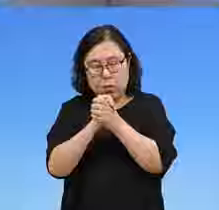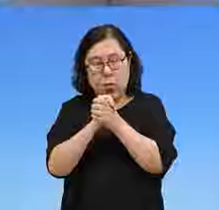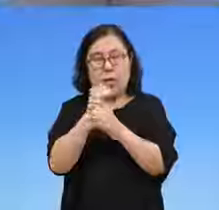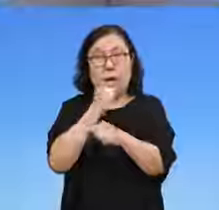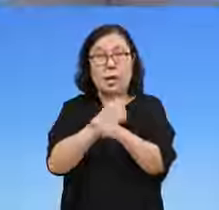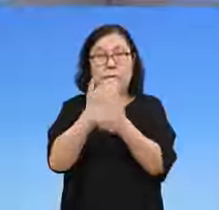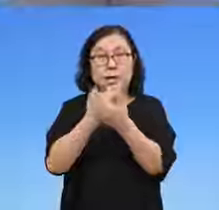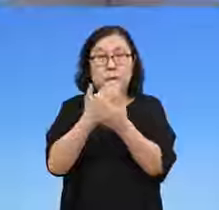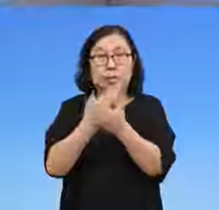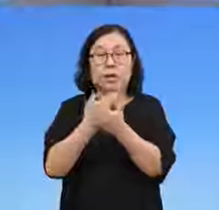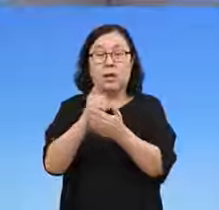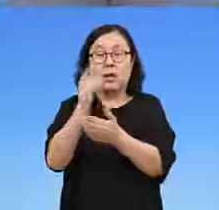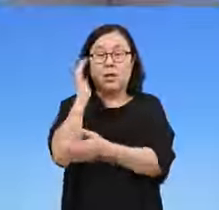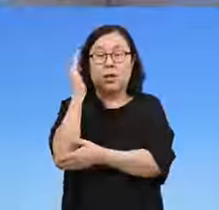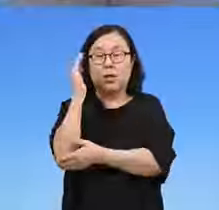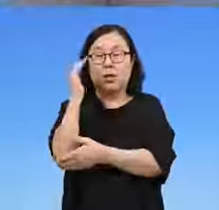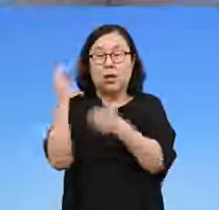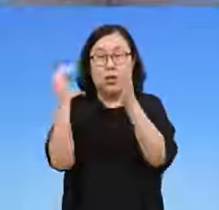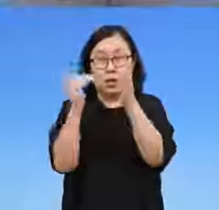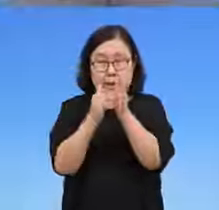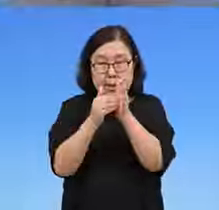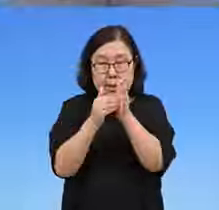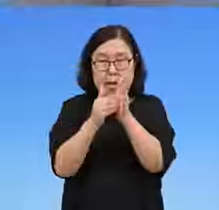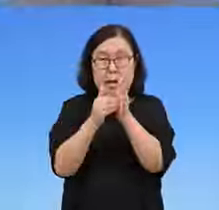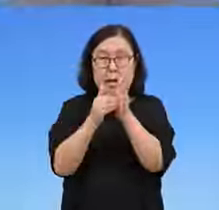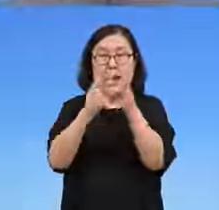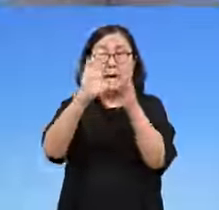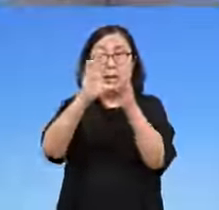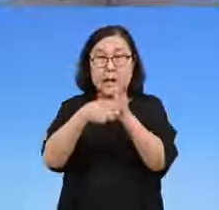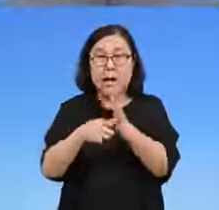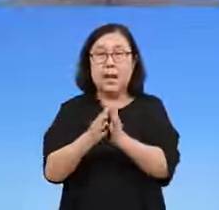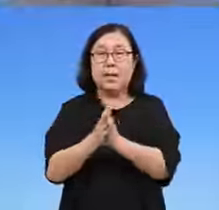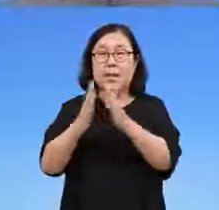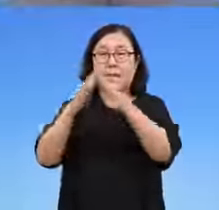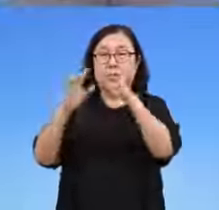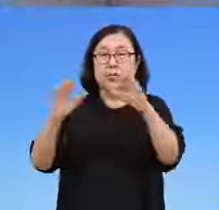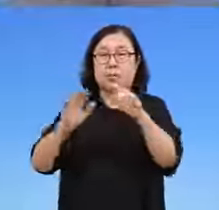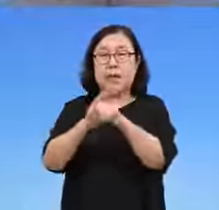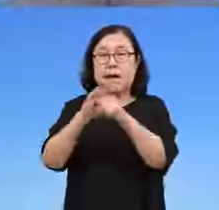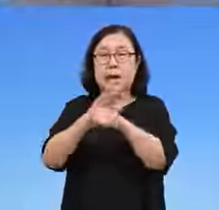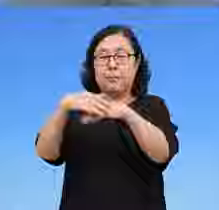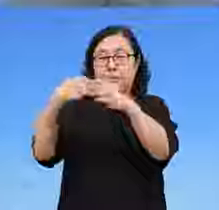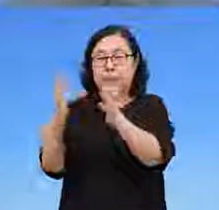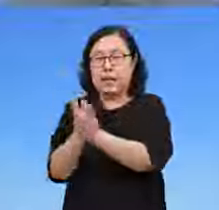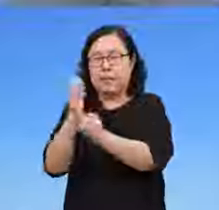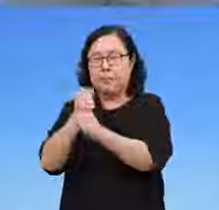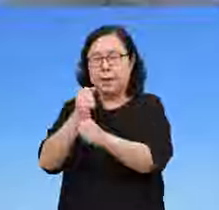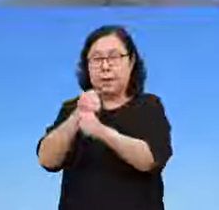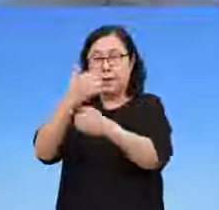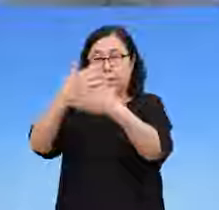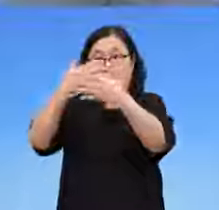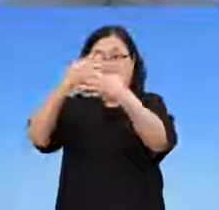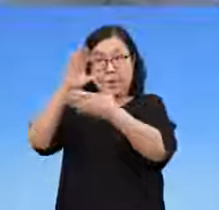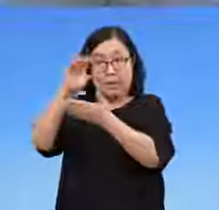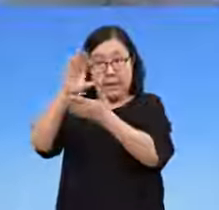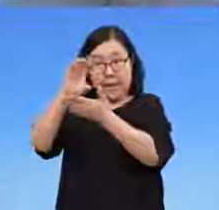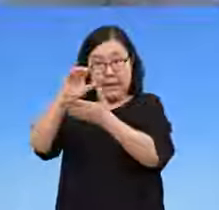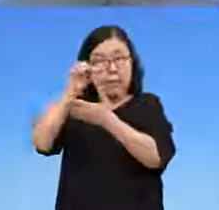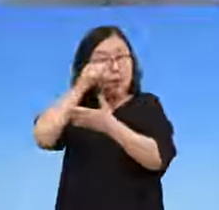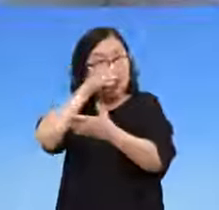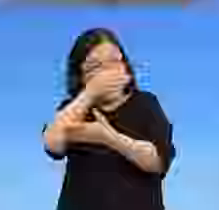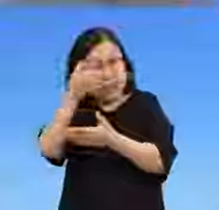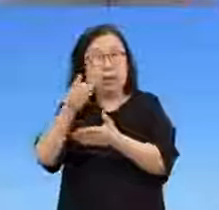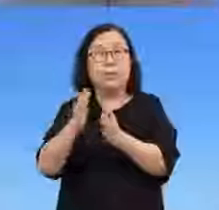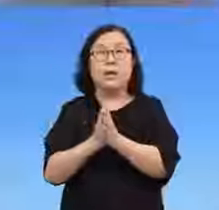이제 이 설교가 끝나는 부분에 이웃사랑 분과에서 만든 영상을 이제 곧 보여드릴 텐데요, 이거를 이제 미리 만들어서